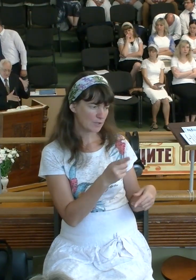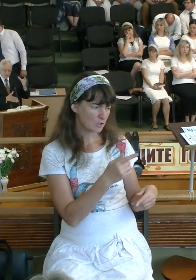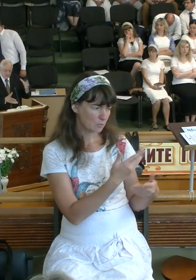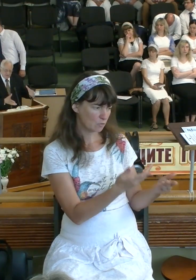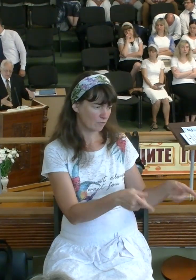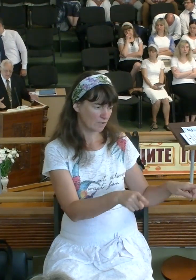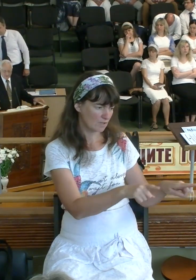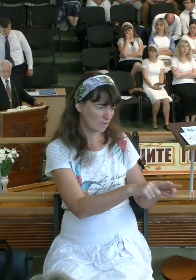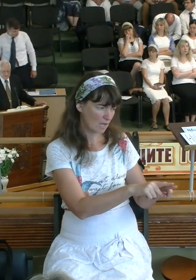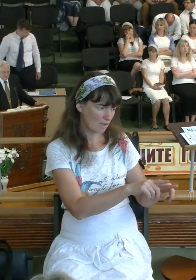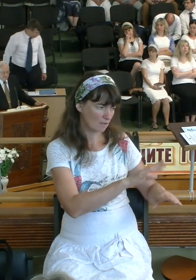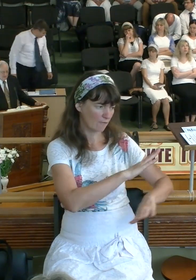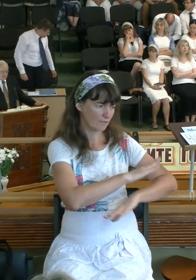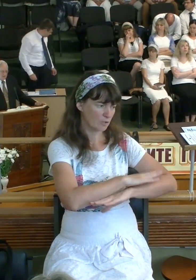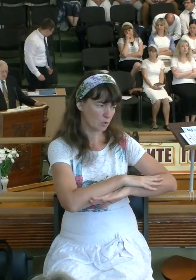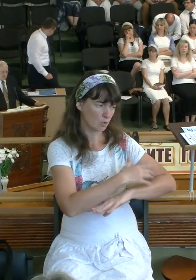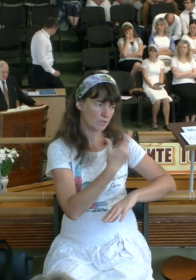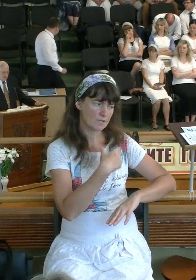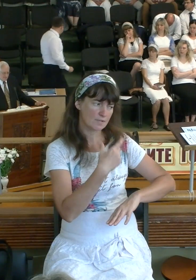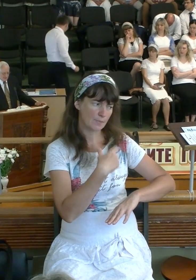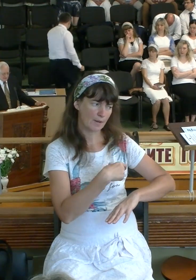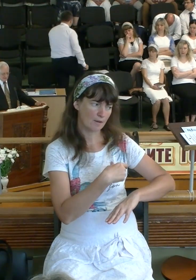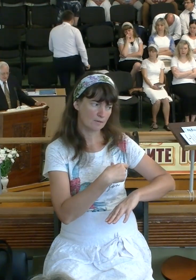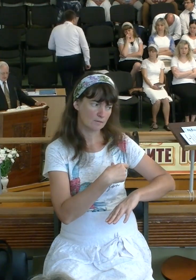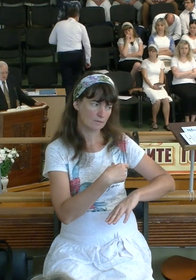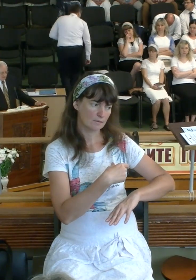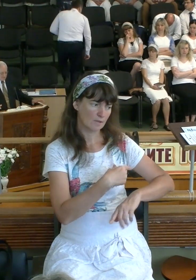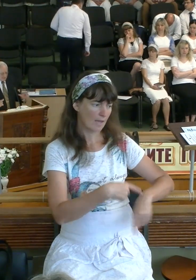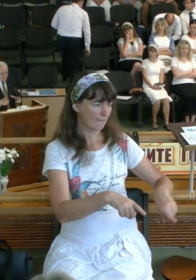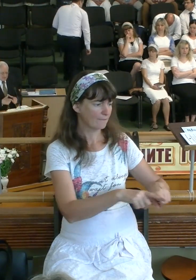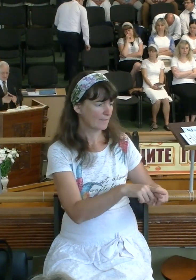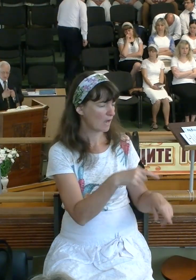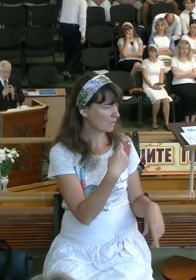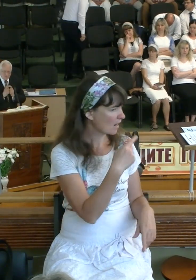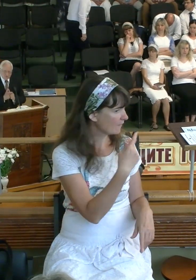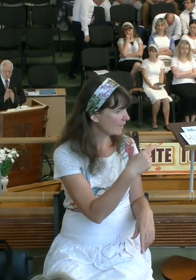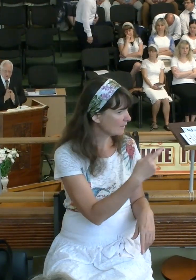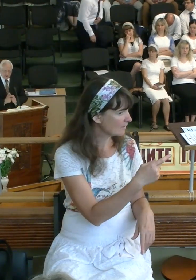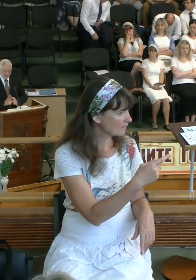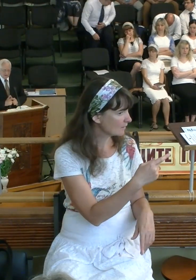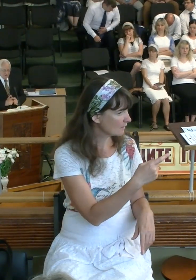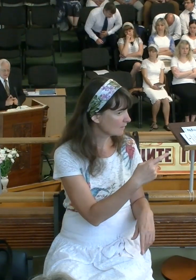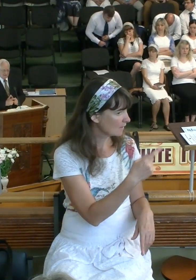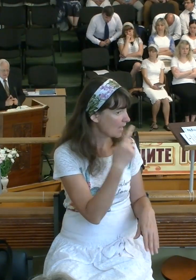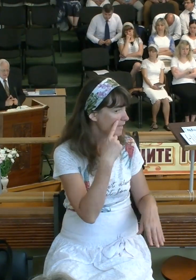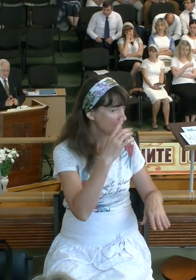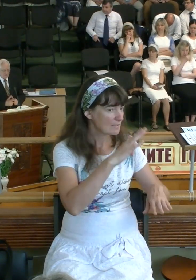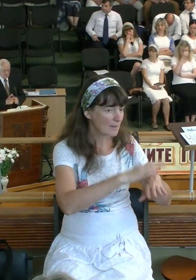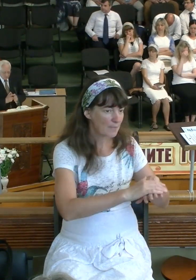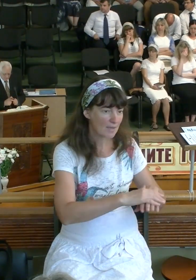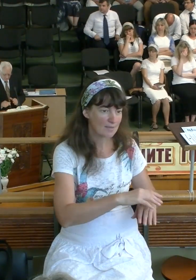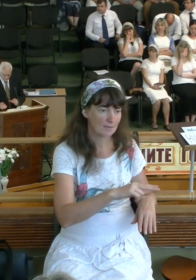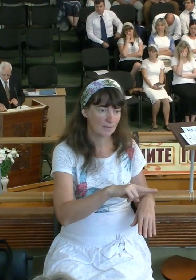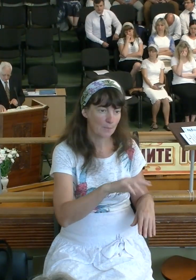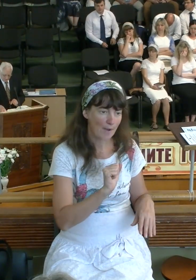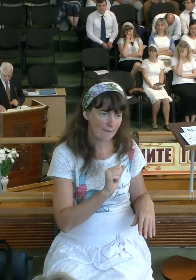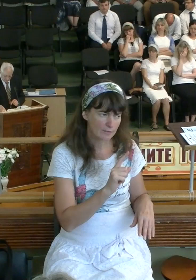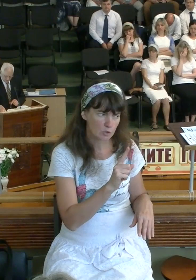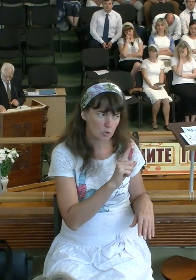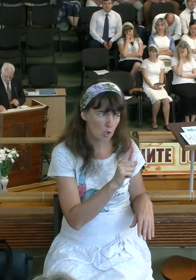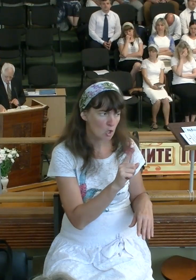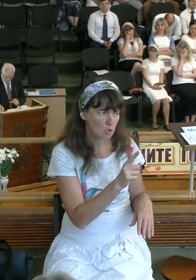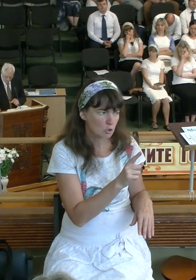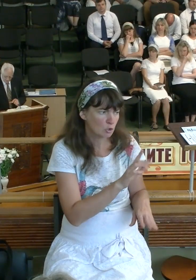эти 12 человек, которые были в Ефесе, он заметил, что что-то не так. Ведь Дух Святой,